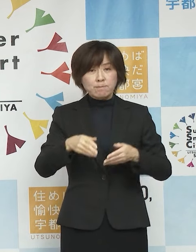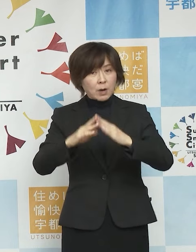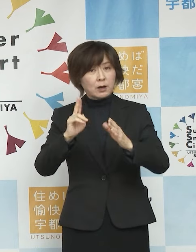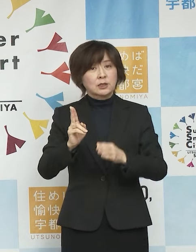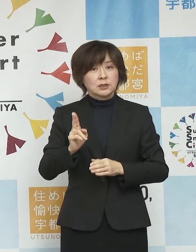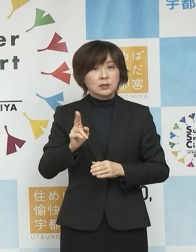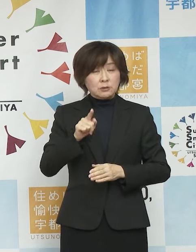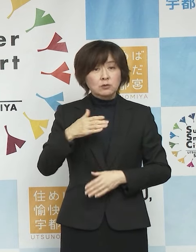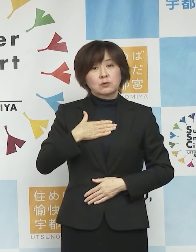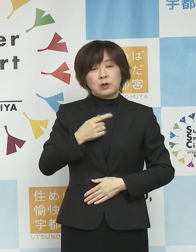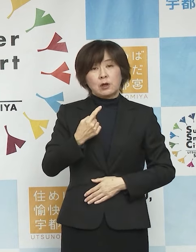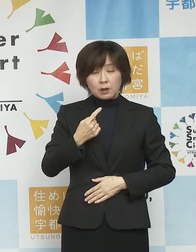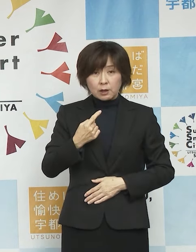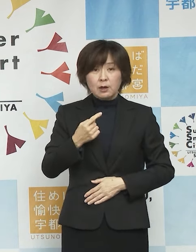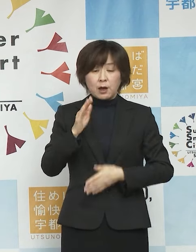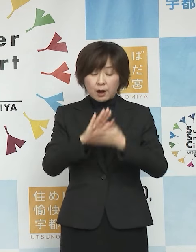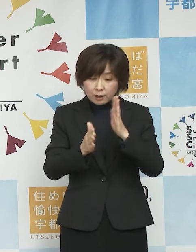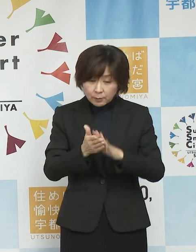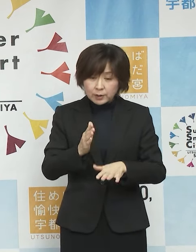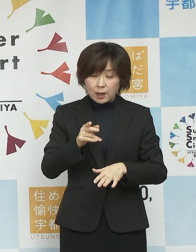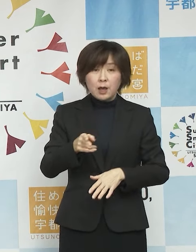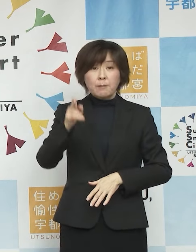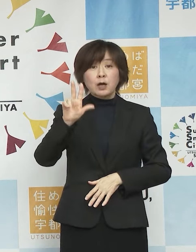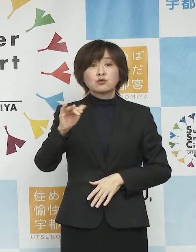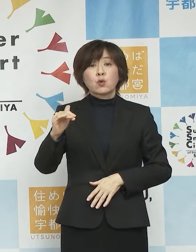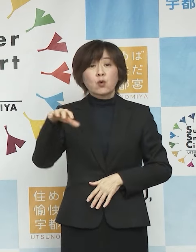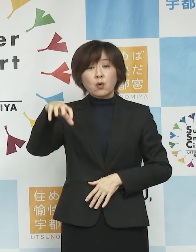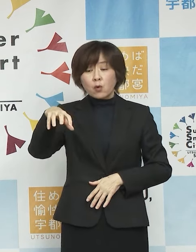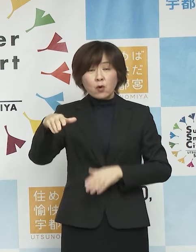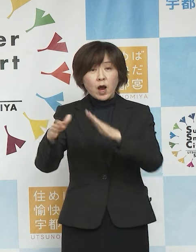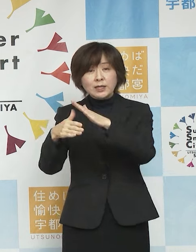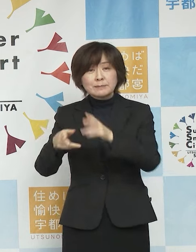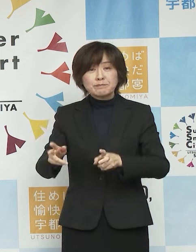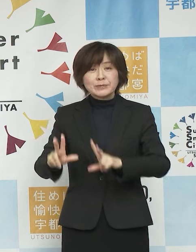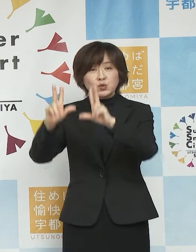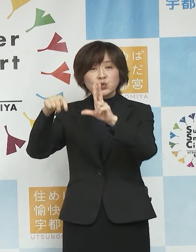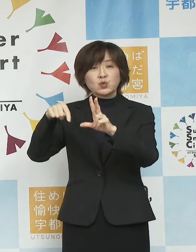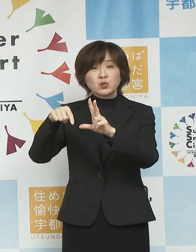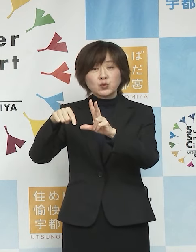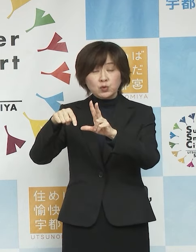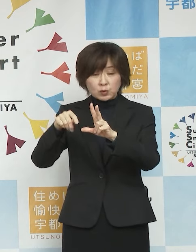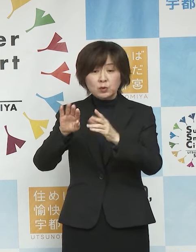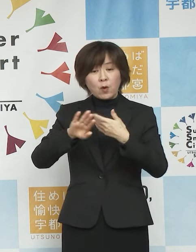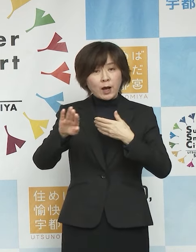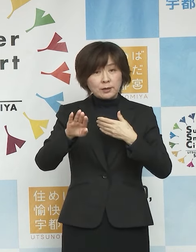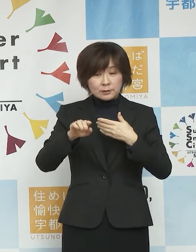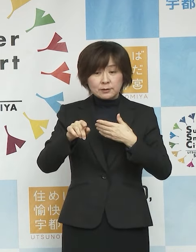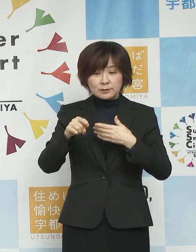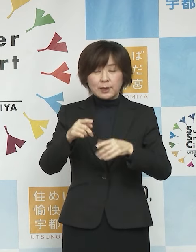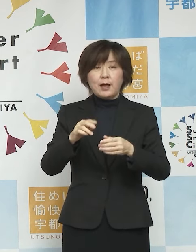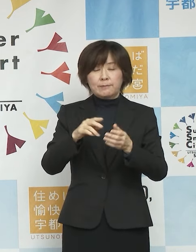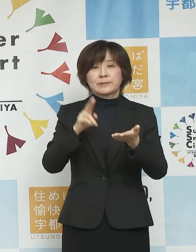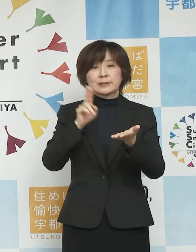ことが分かりました。改めてですね、パルコの、空きビルだったパルコに後継テナントが決まりそうだということに関し